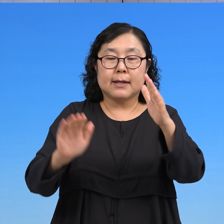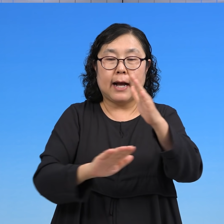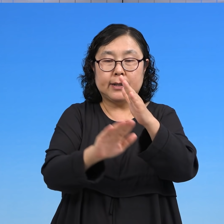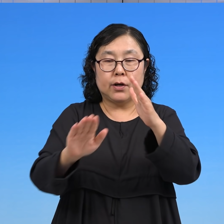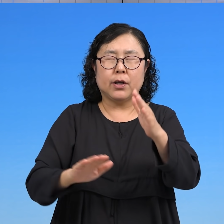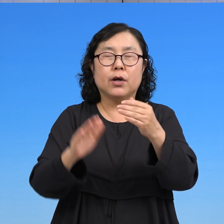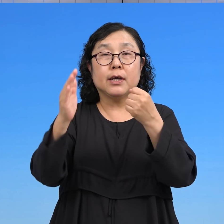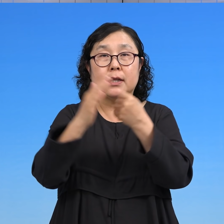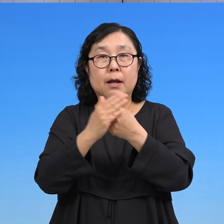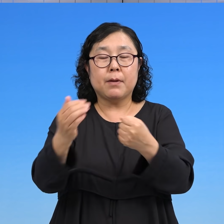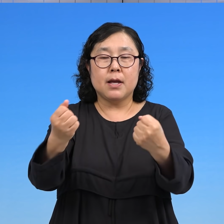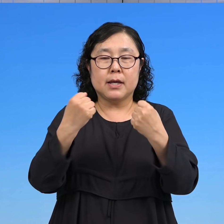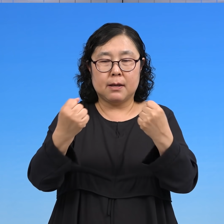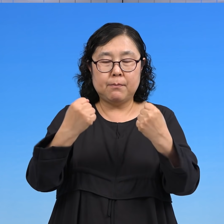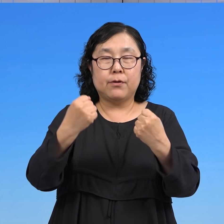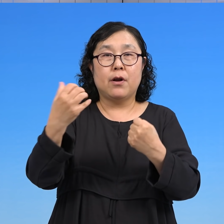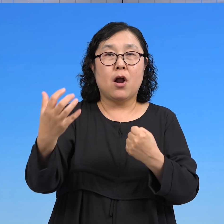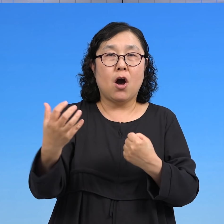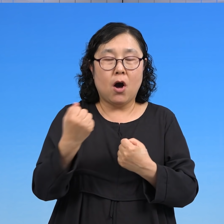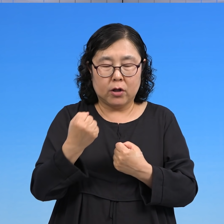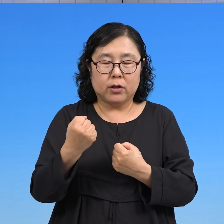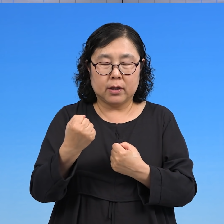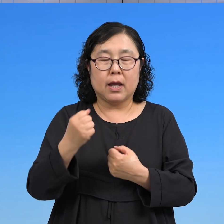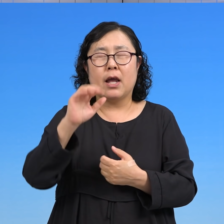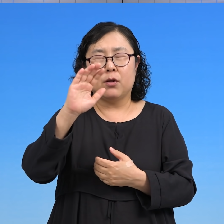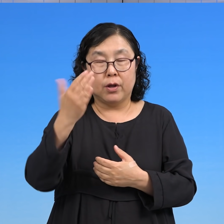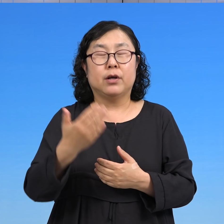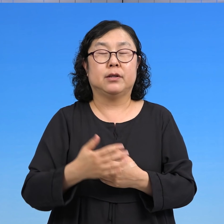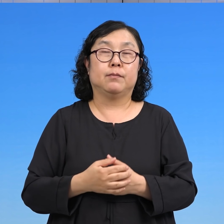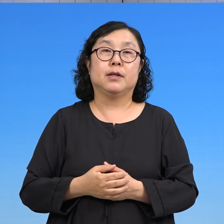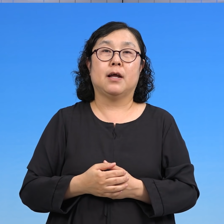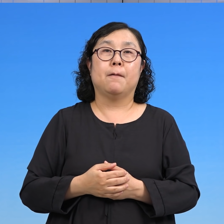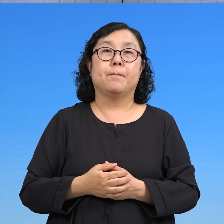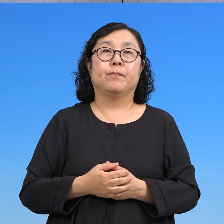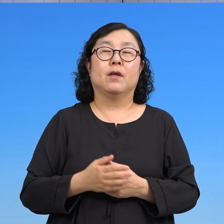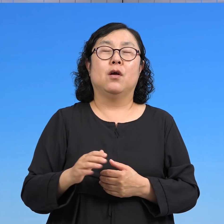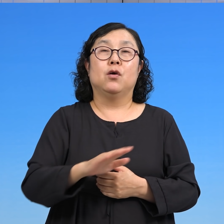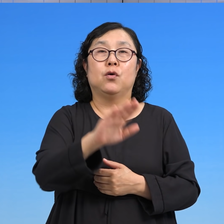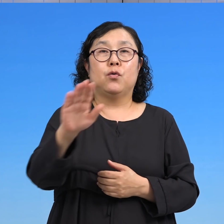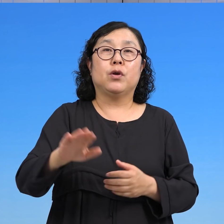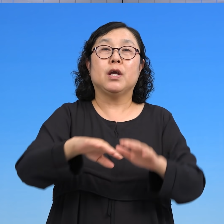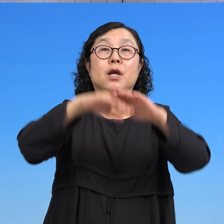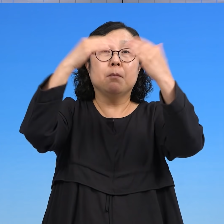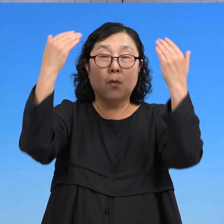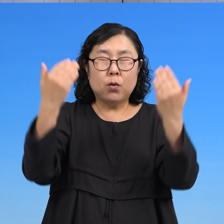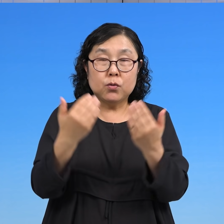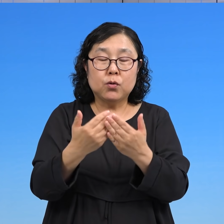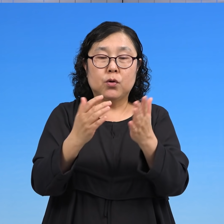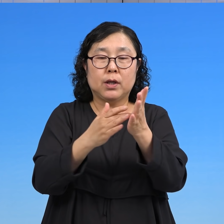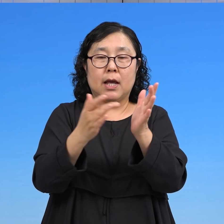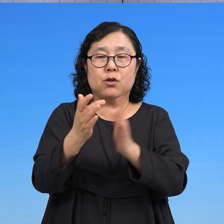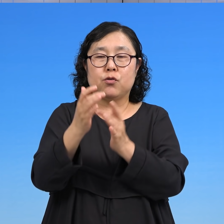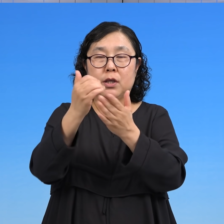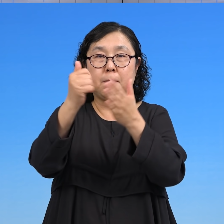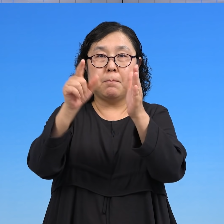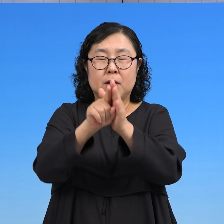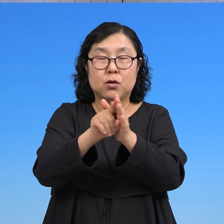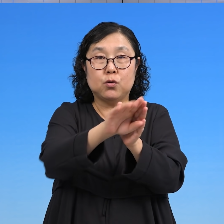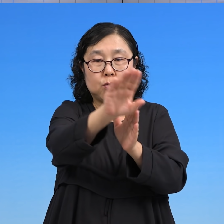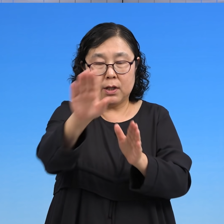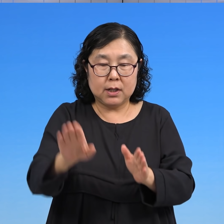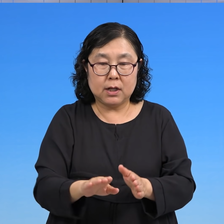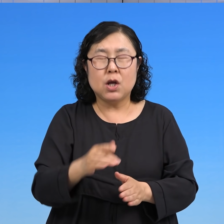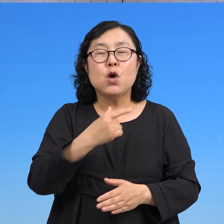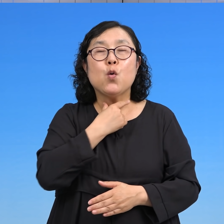동력을 그 아버지가 거기서 얻어내신다. 오늘 우리 모든 예수 믿는 예배 드리는